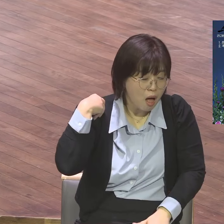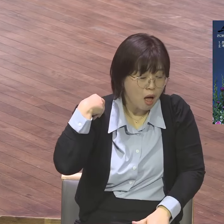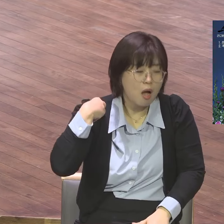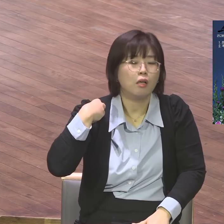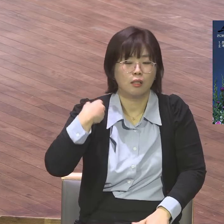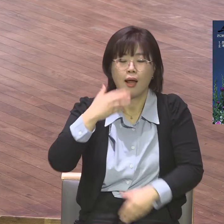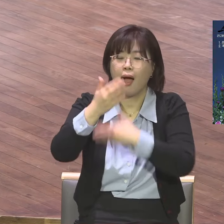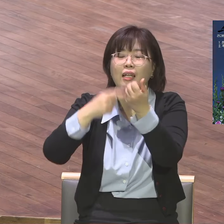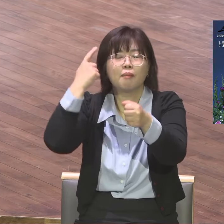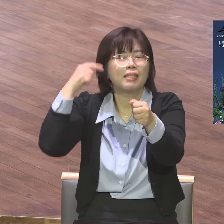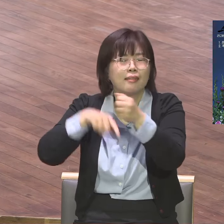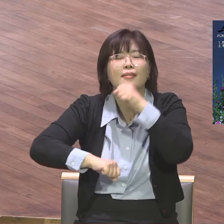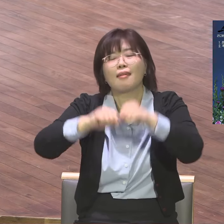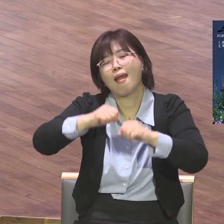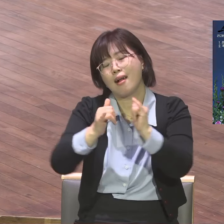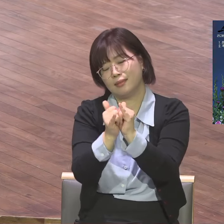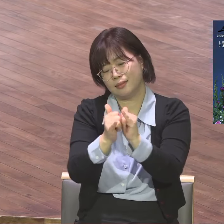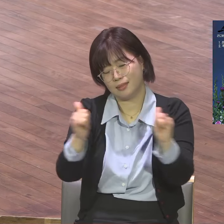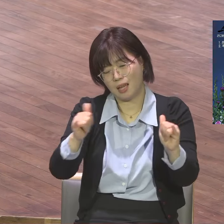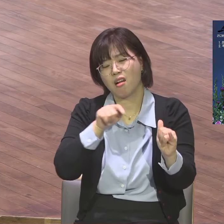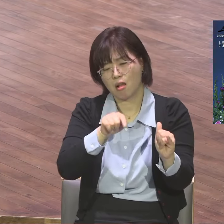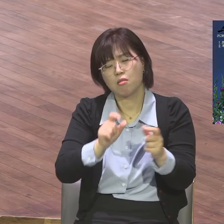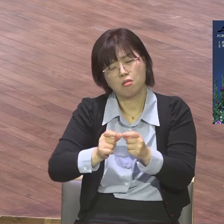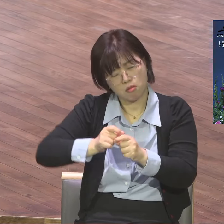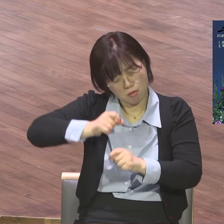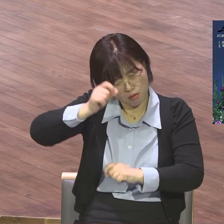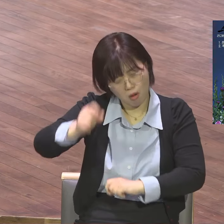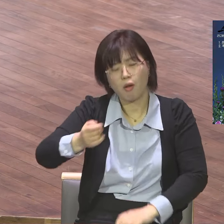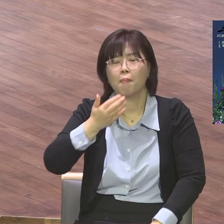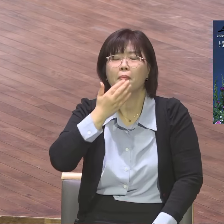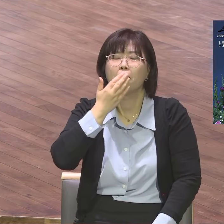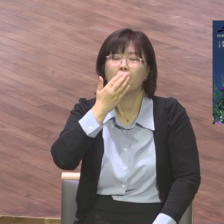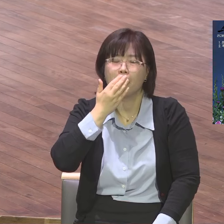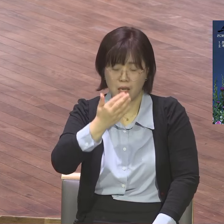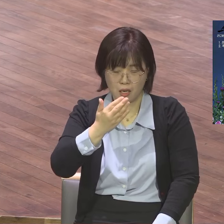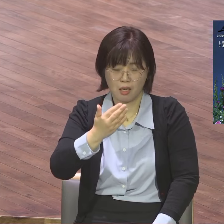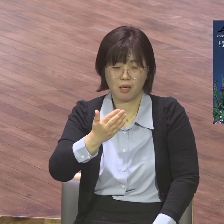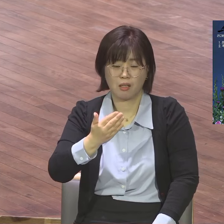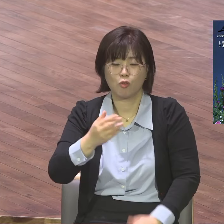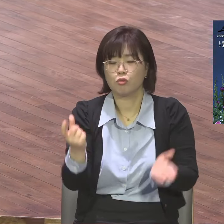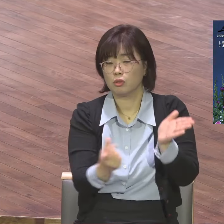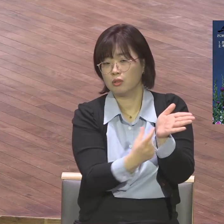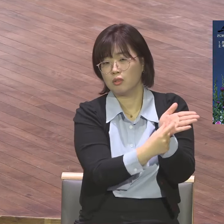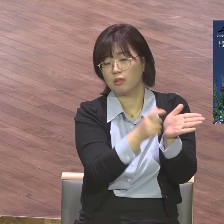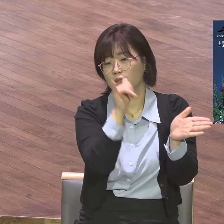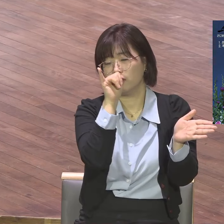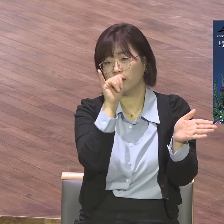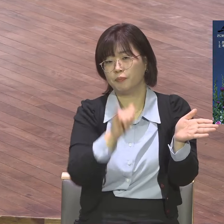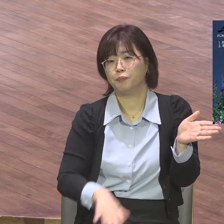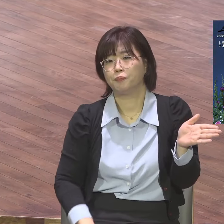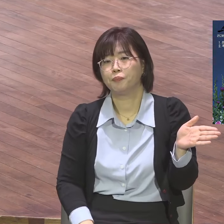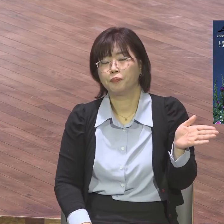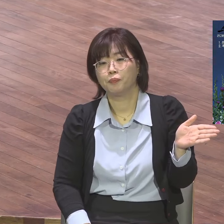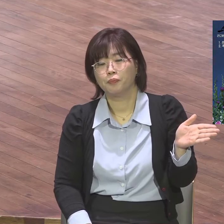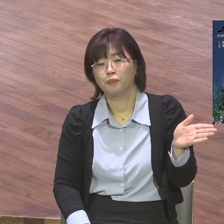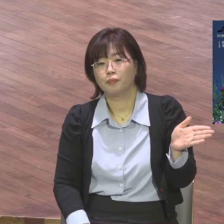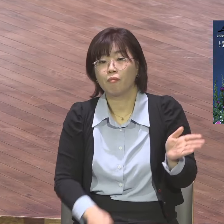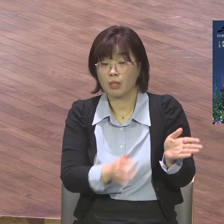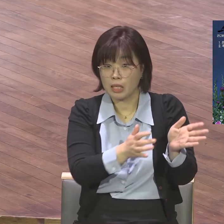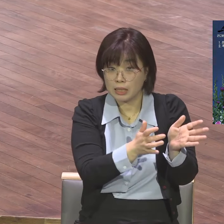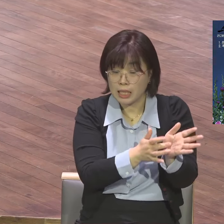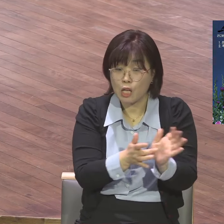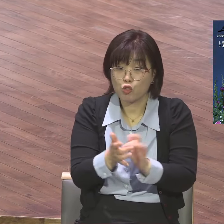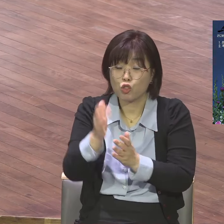이 말씀 곧 예수 그리스도라. 예수 그리스도 하나님 말씀이란 말입니다. 이 말 예수